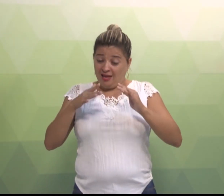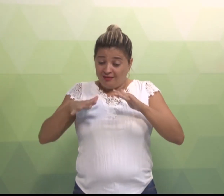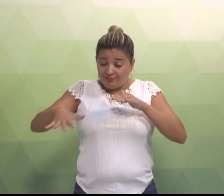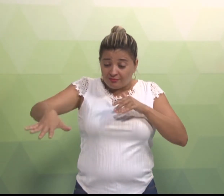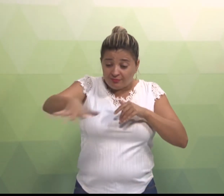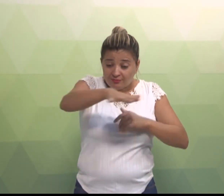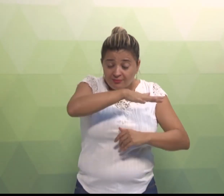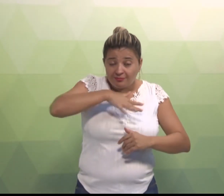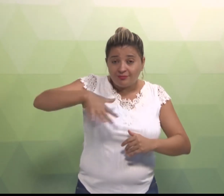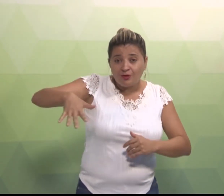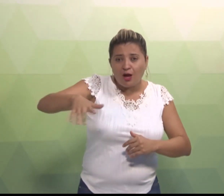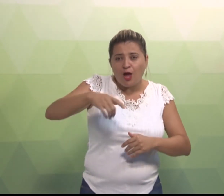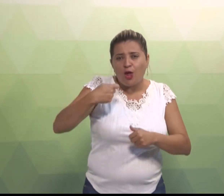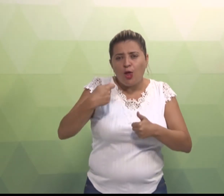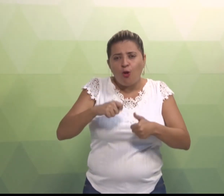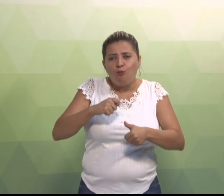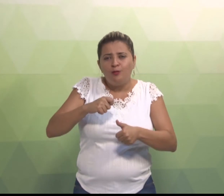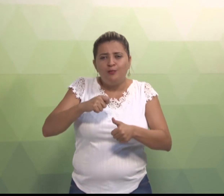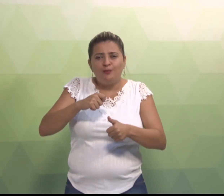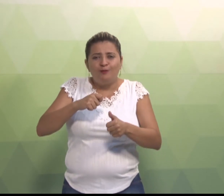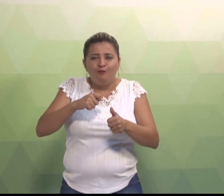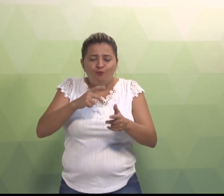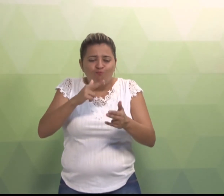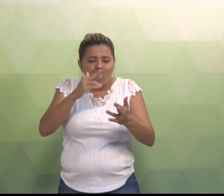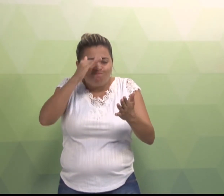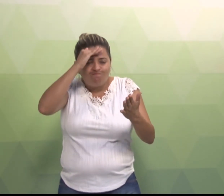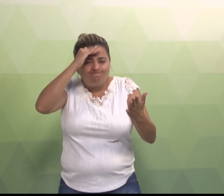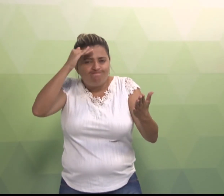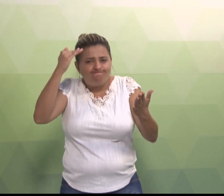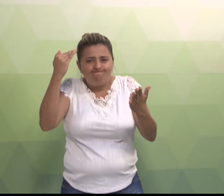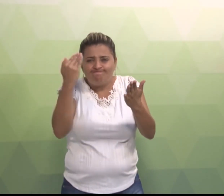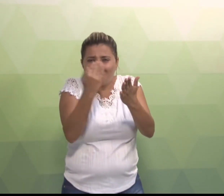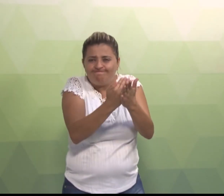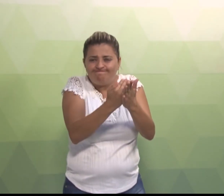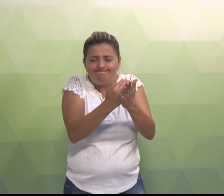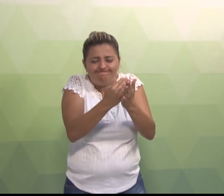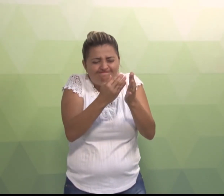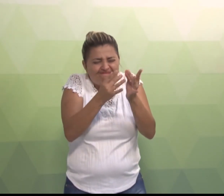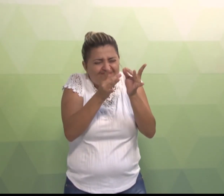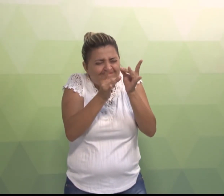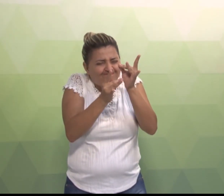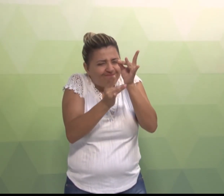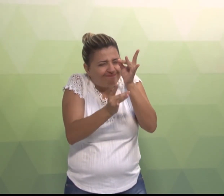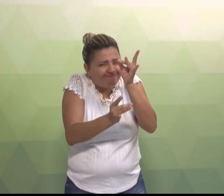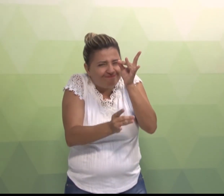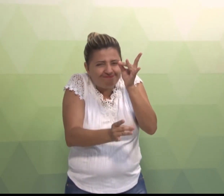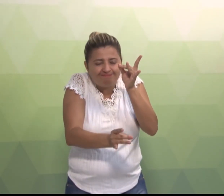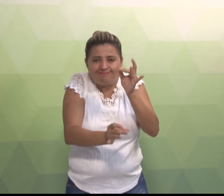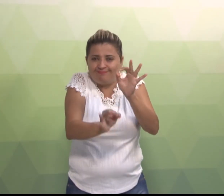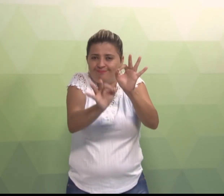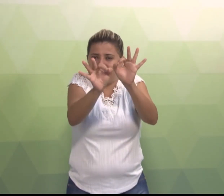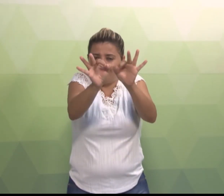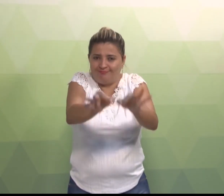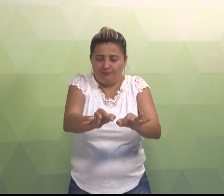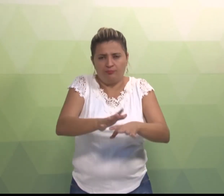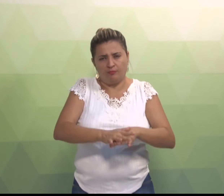para o sinal, ou seja, neste espaço adequado. E é importante obedecer realmente essas regras, esses